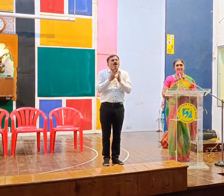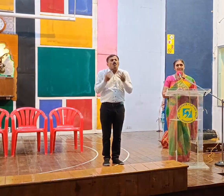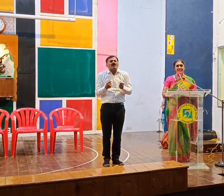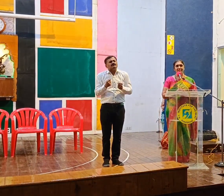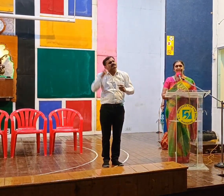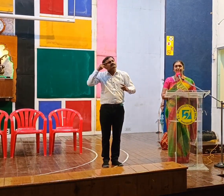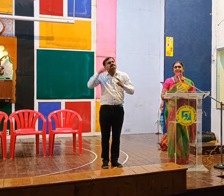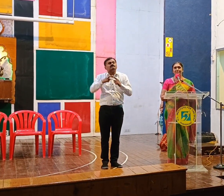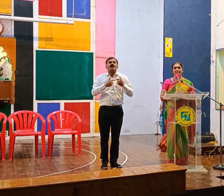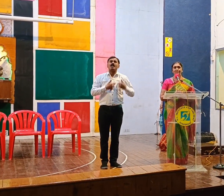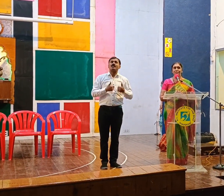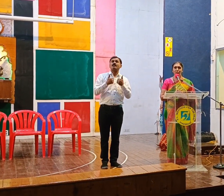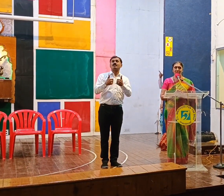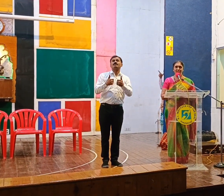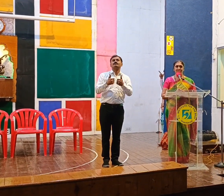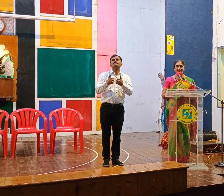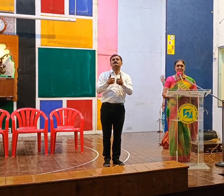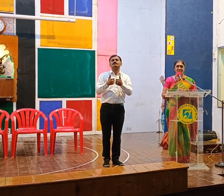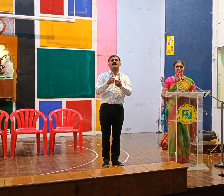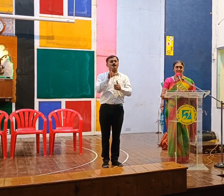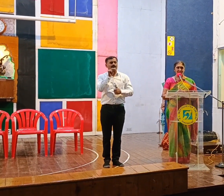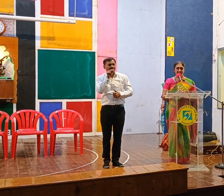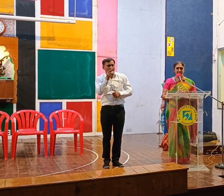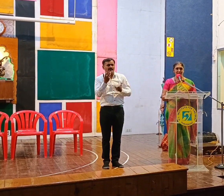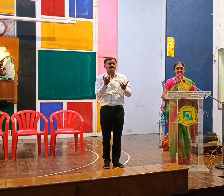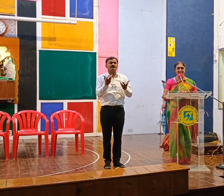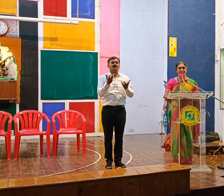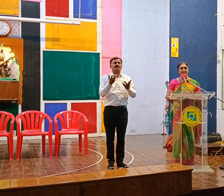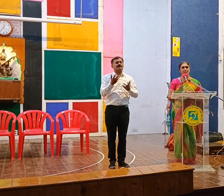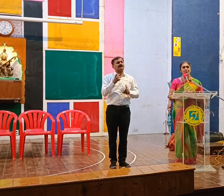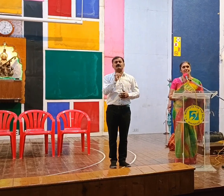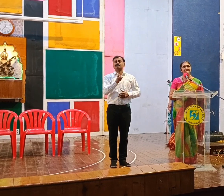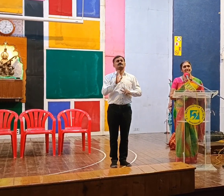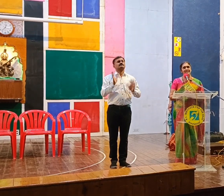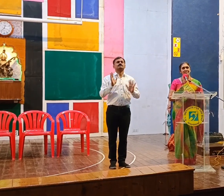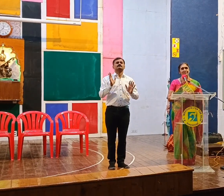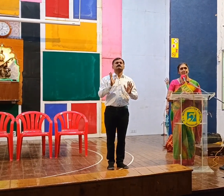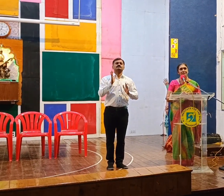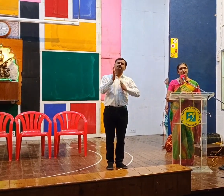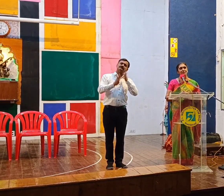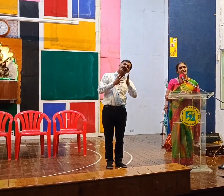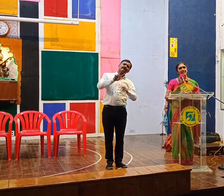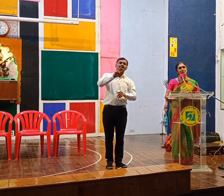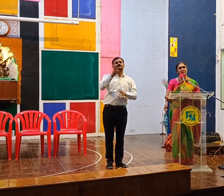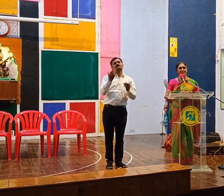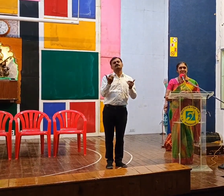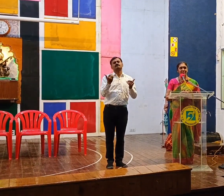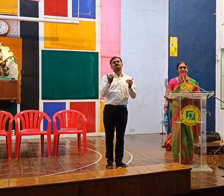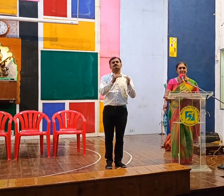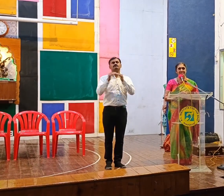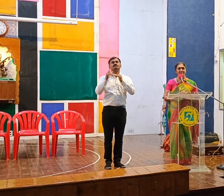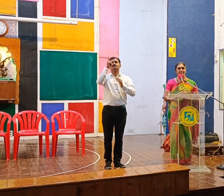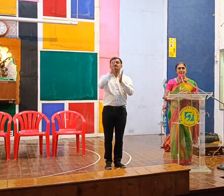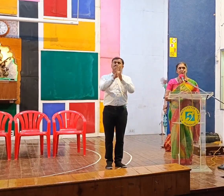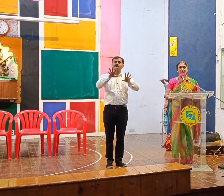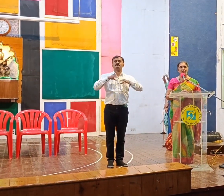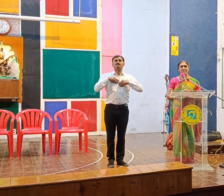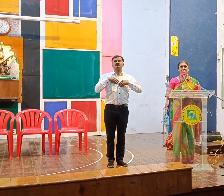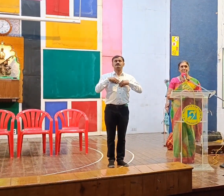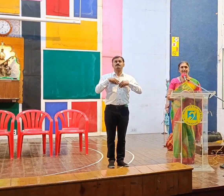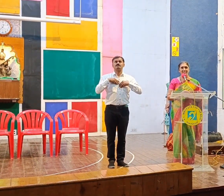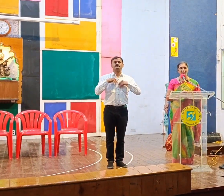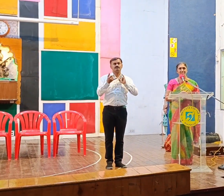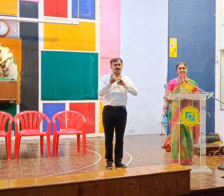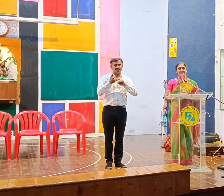છે, એને તમે બોલીને કંઈ પ્રાર્થના સંભળાવો કે સાયન્સથી સંભળાવો એ ચોક્કસ સાંભળે છે।